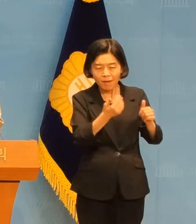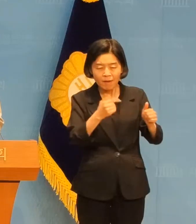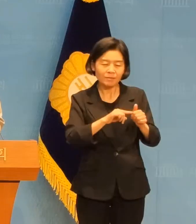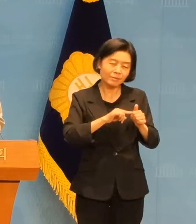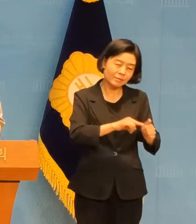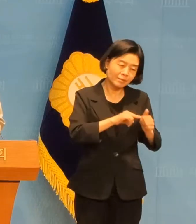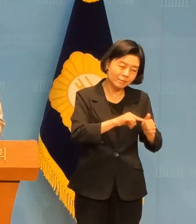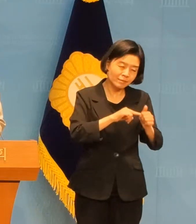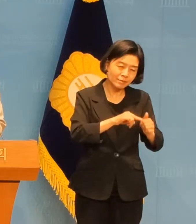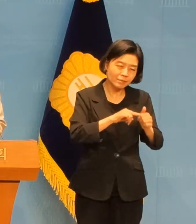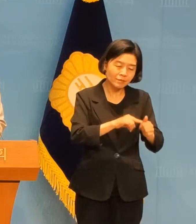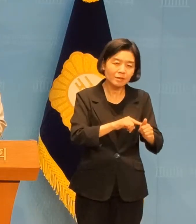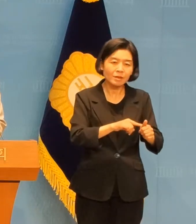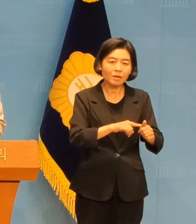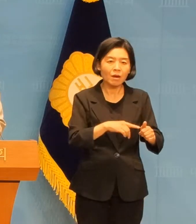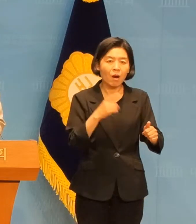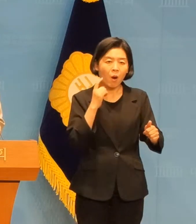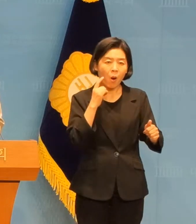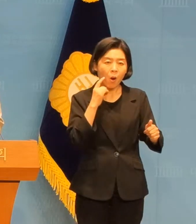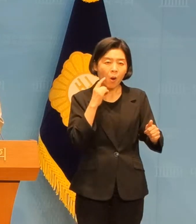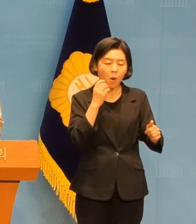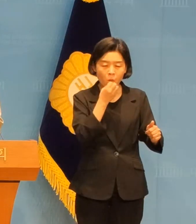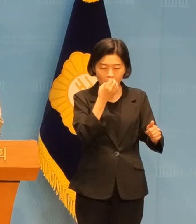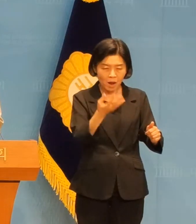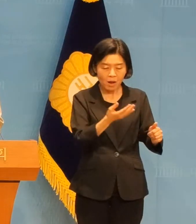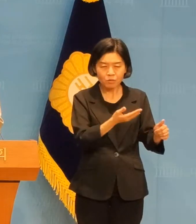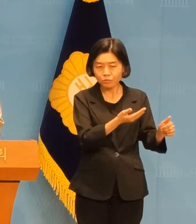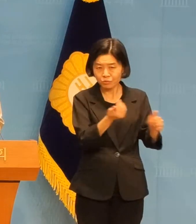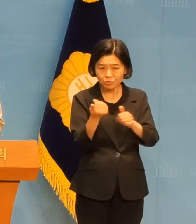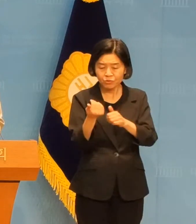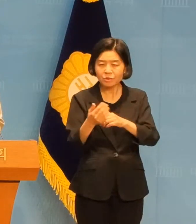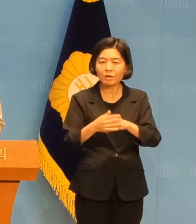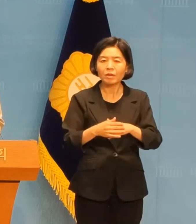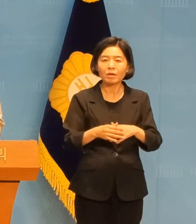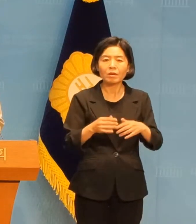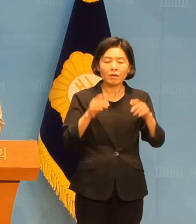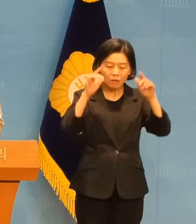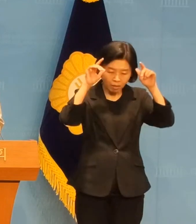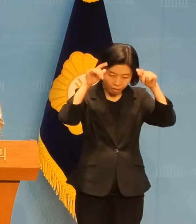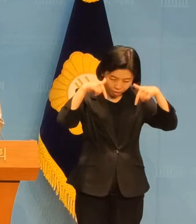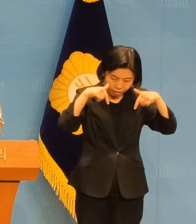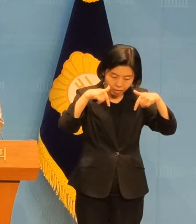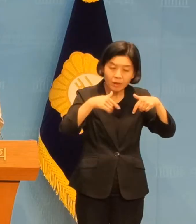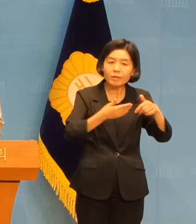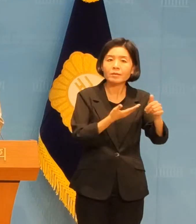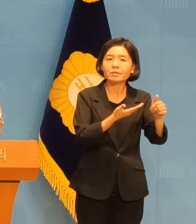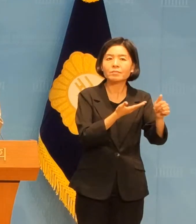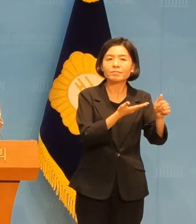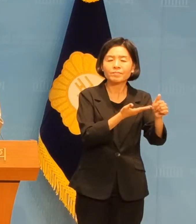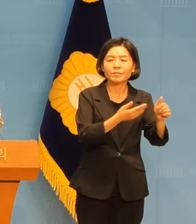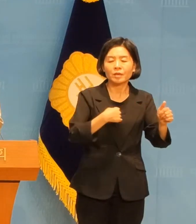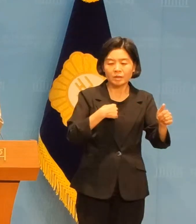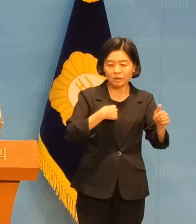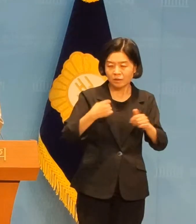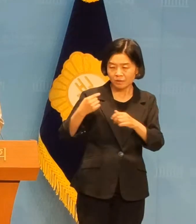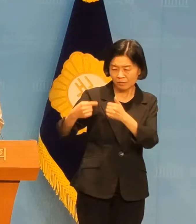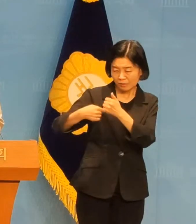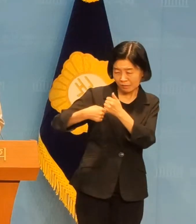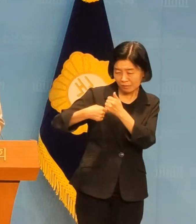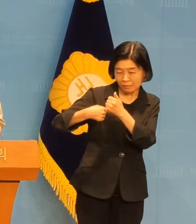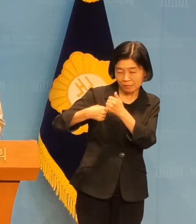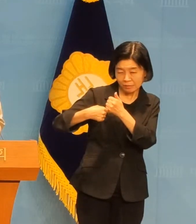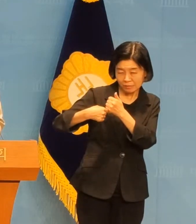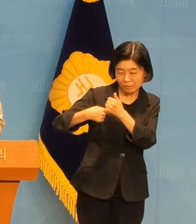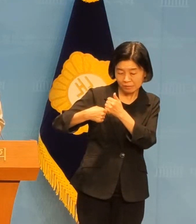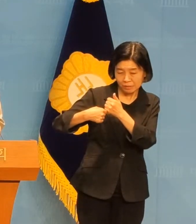허위로 거짓말을 하도록 유도했고, 아무런 힘없는 고인은 수사관이 강요하는